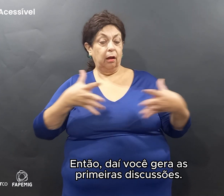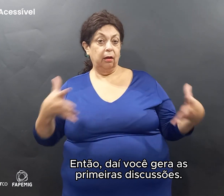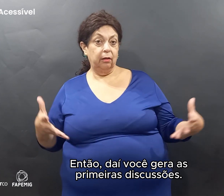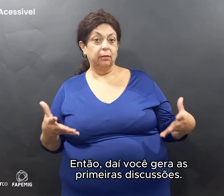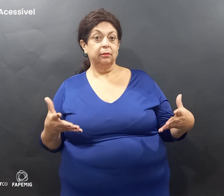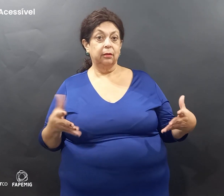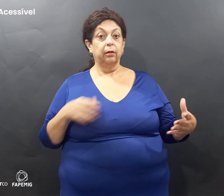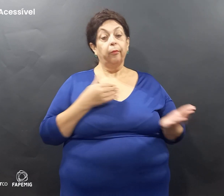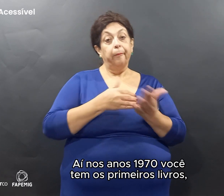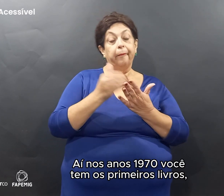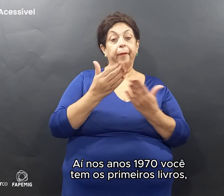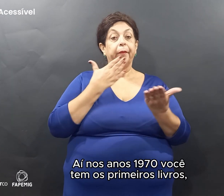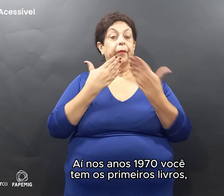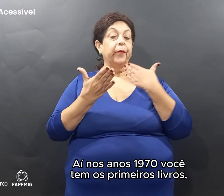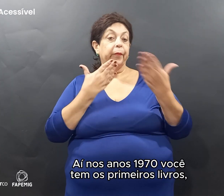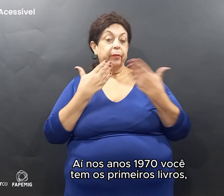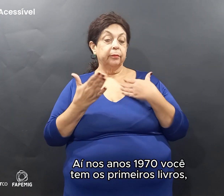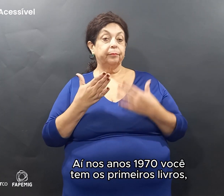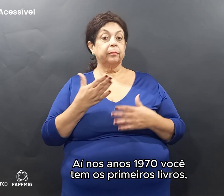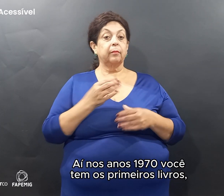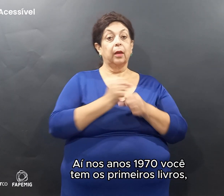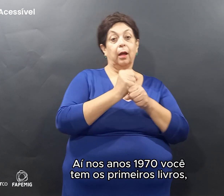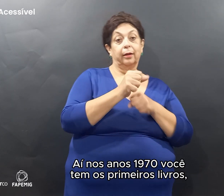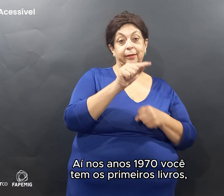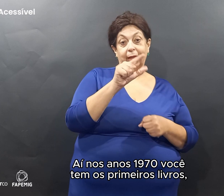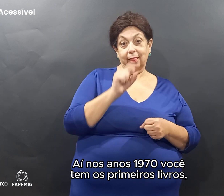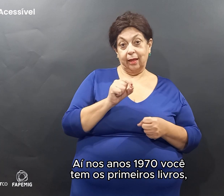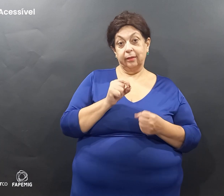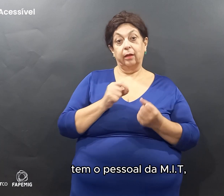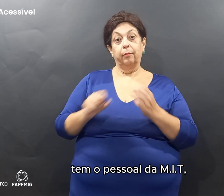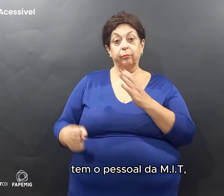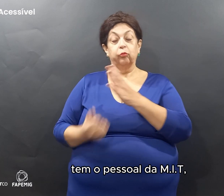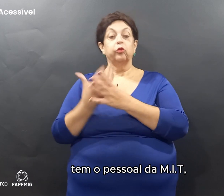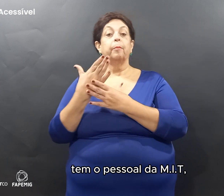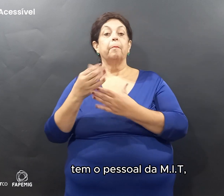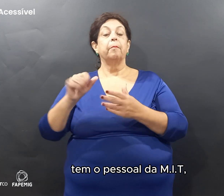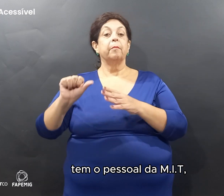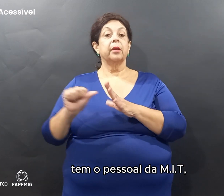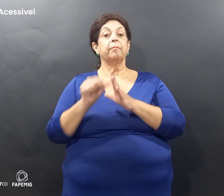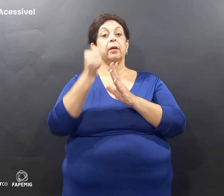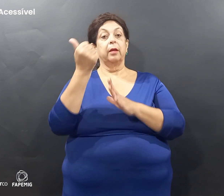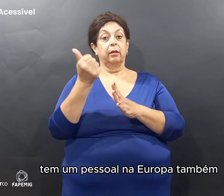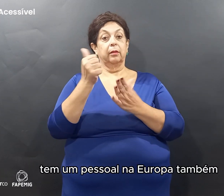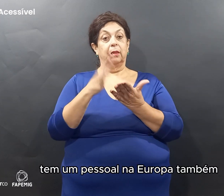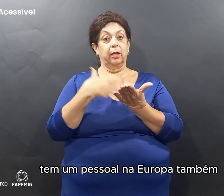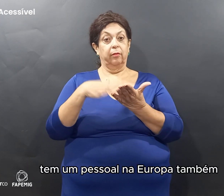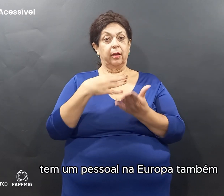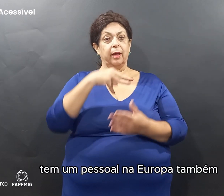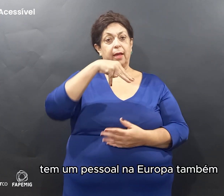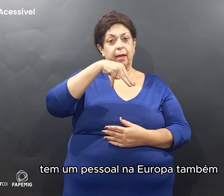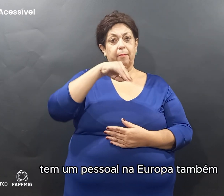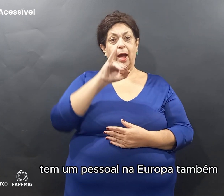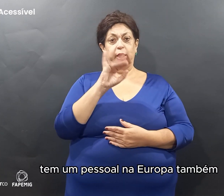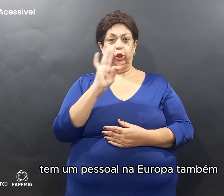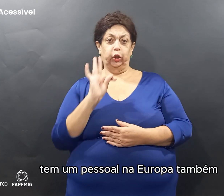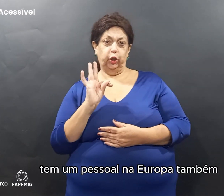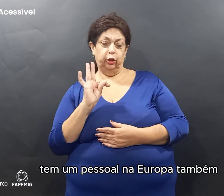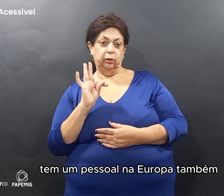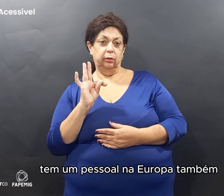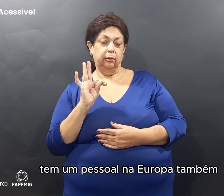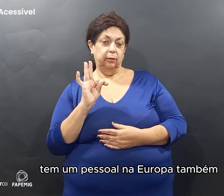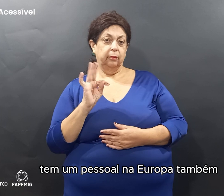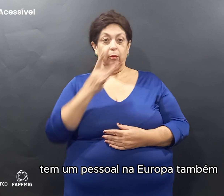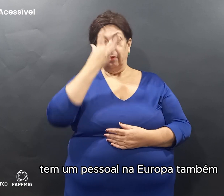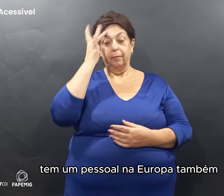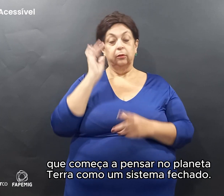primeiras discussões. Aí nos anos 70 você tem os primeiros livros, né? Tem o pessoal da MIT, tem um pessoal